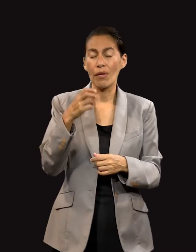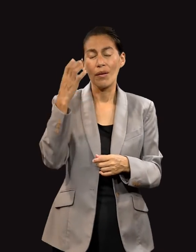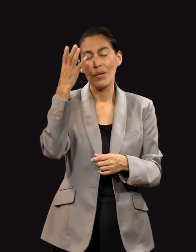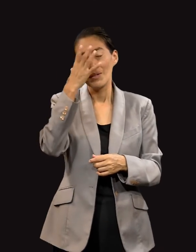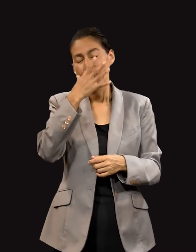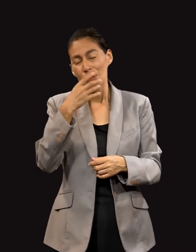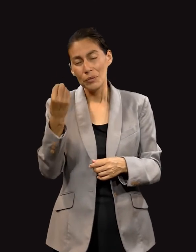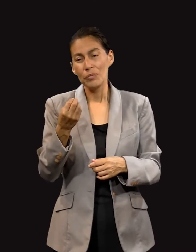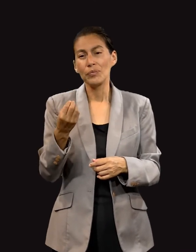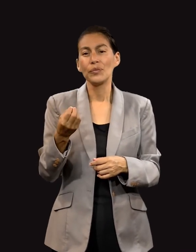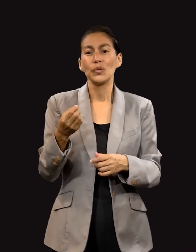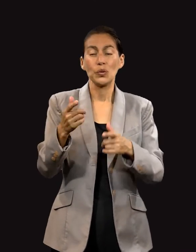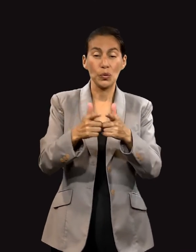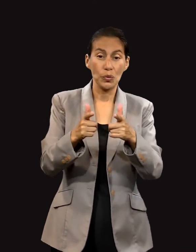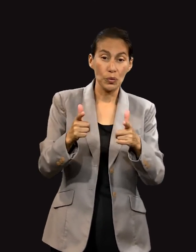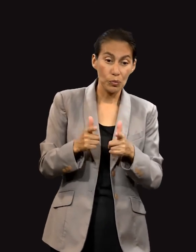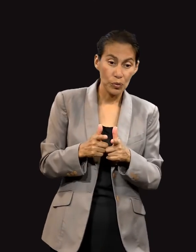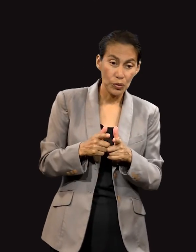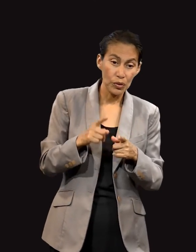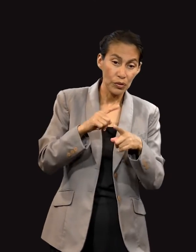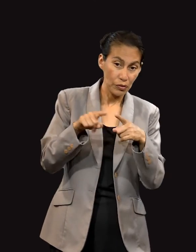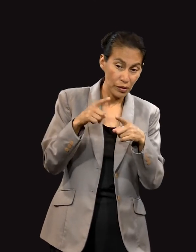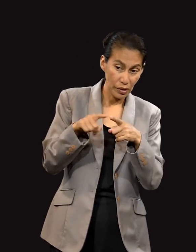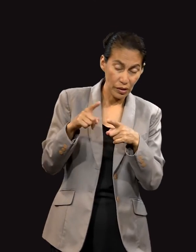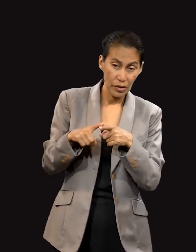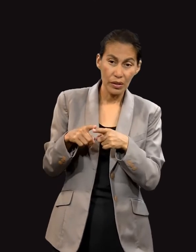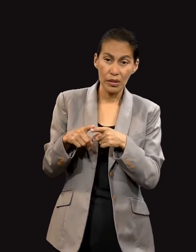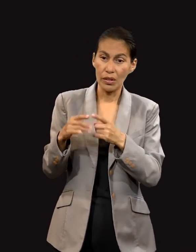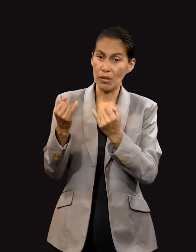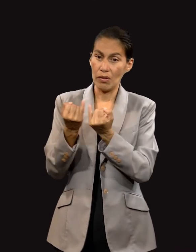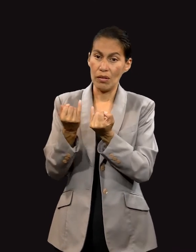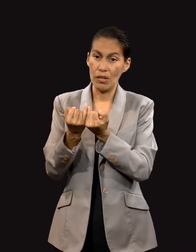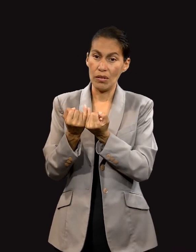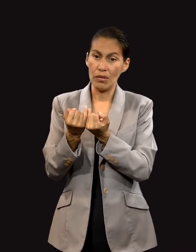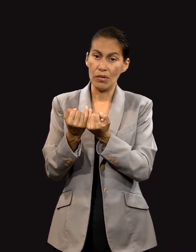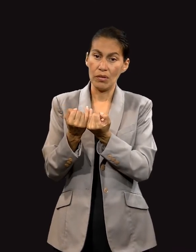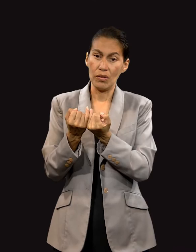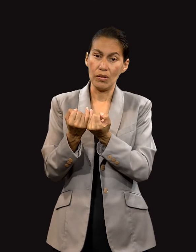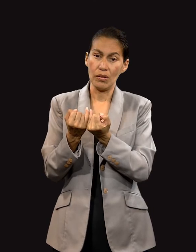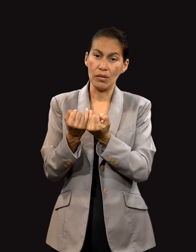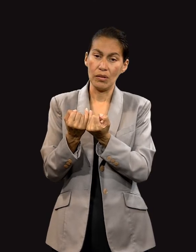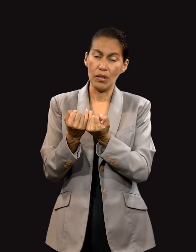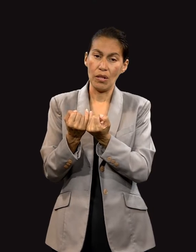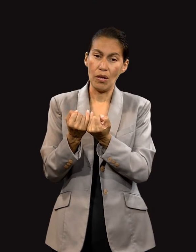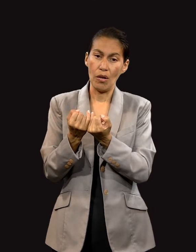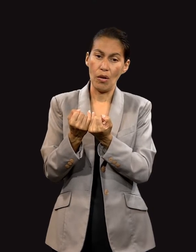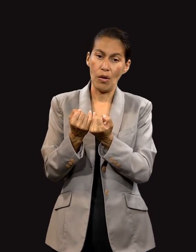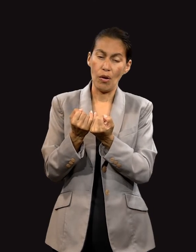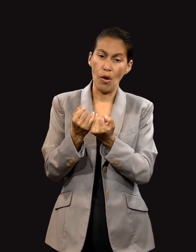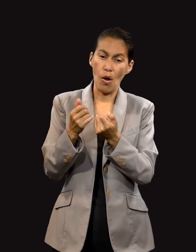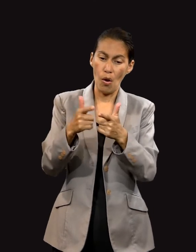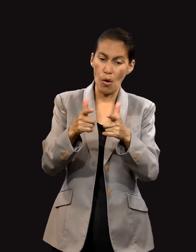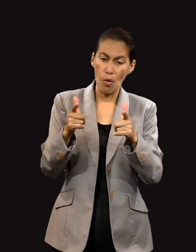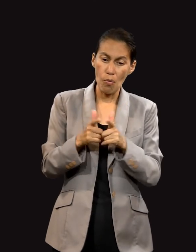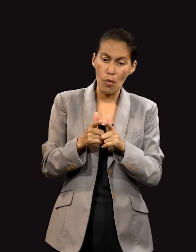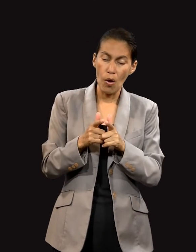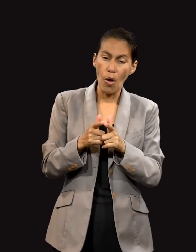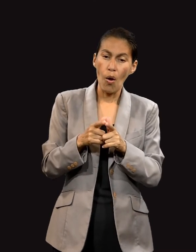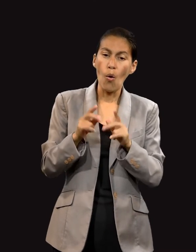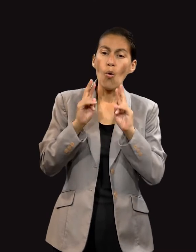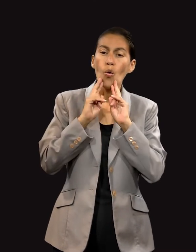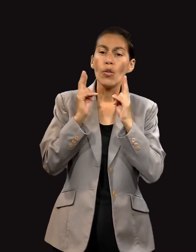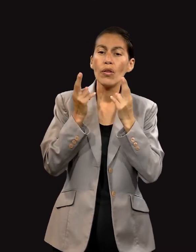Entonces es bonito porque estuvimos en esos grupos. Estuvimos también en un grupo de oración, Unidas